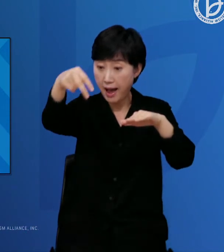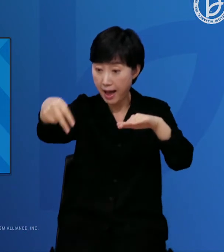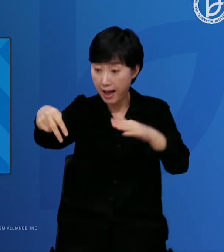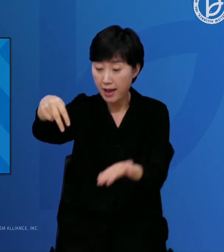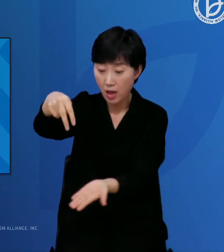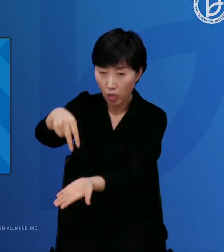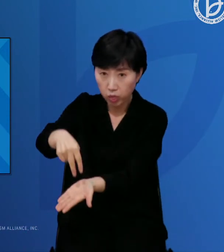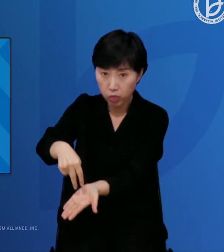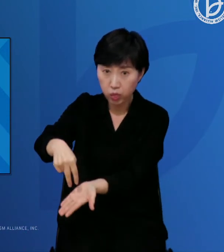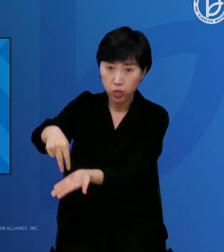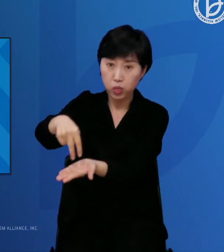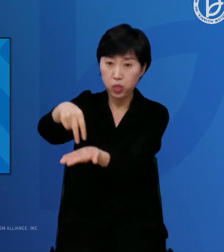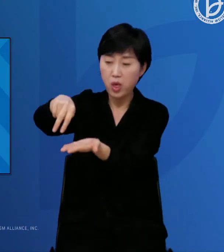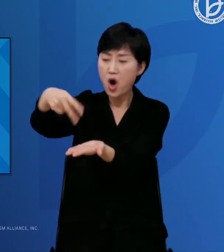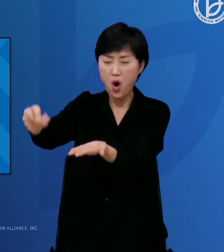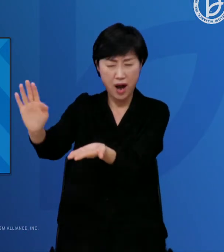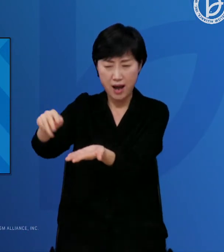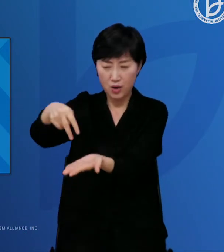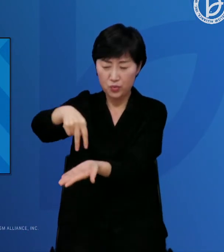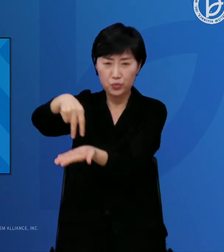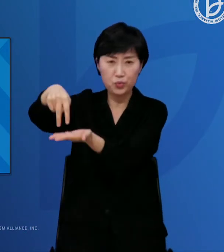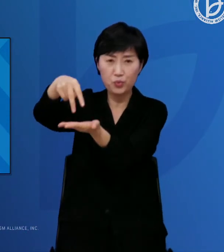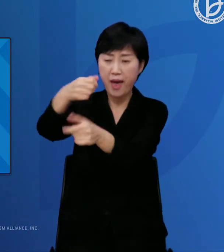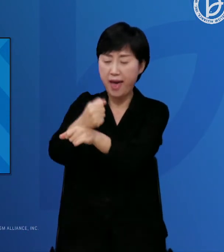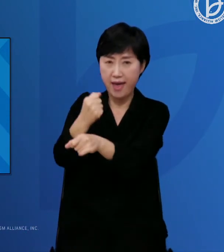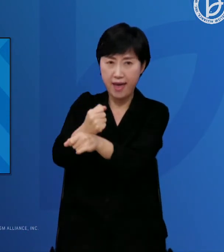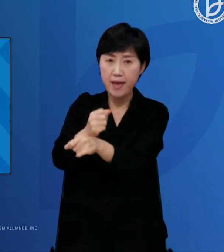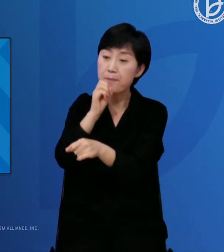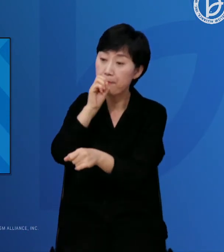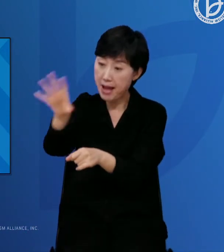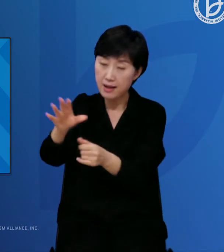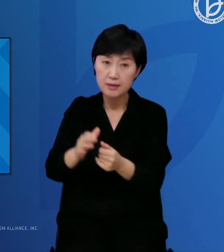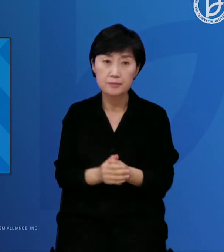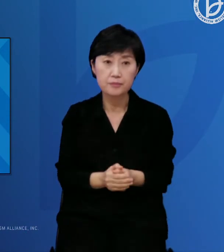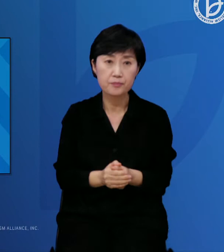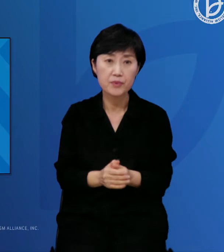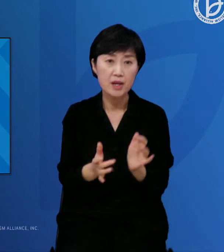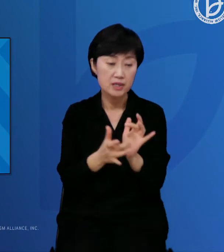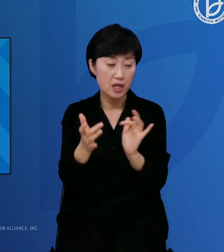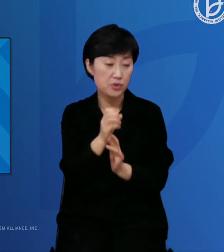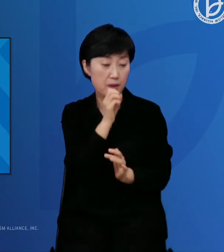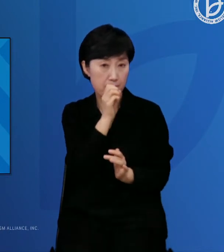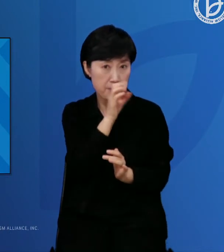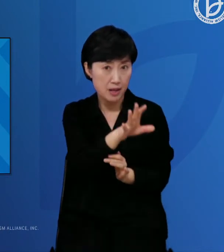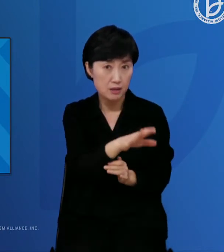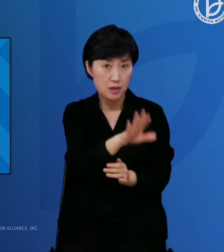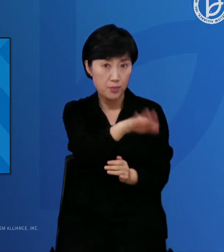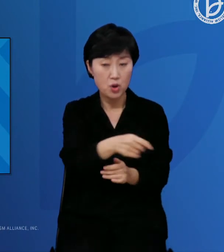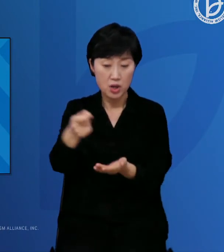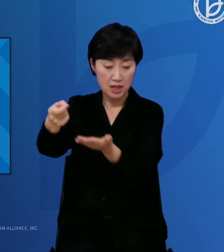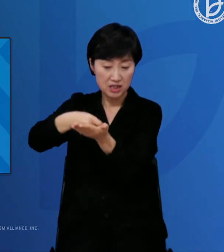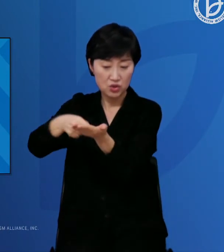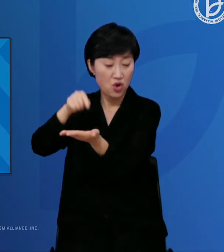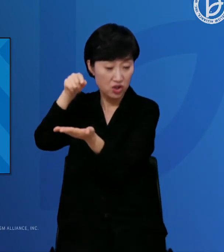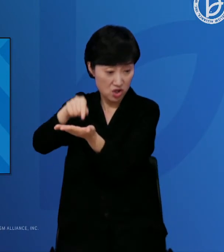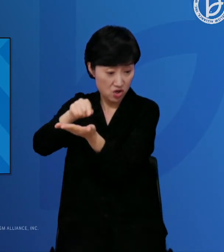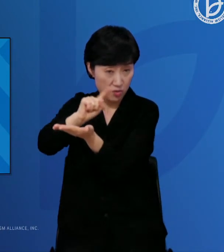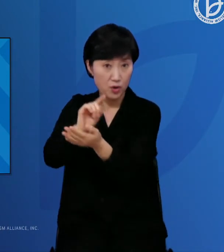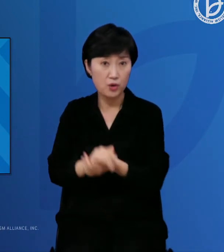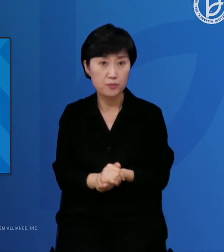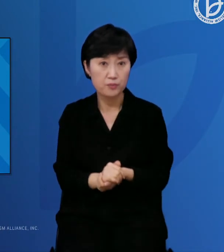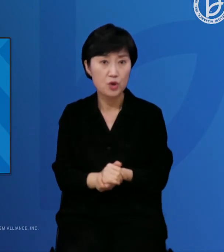받들어 발이 돌에 부딪히지 않게 하리로다 하였느니라. 예수께서 이르시되 또